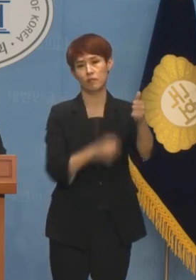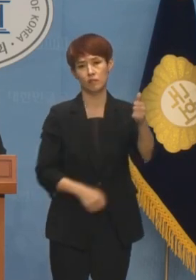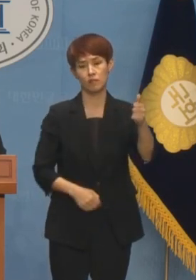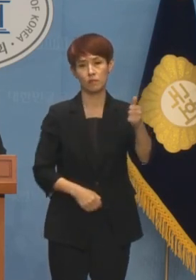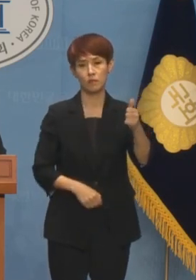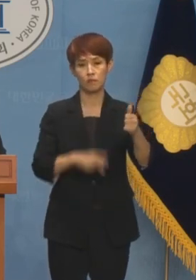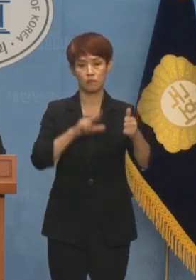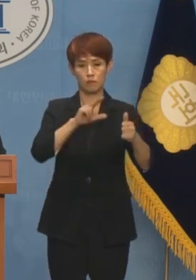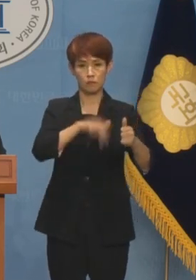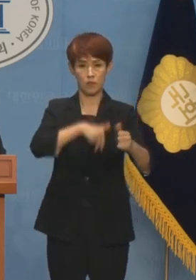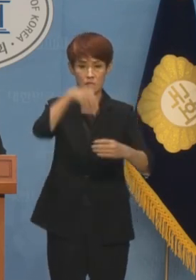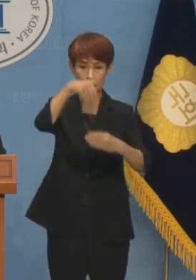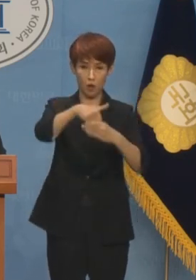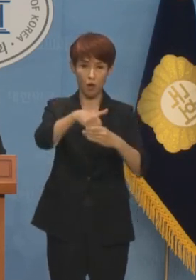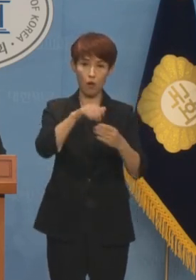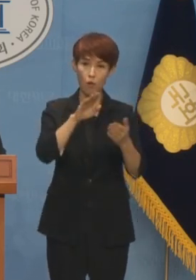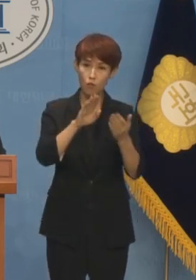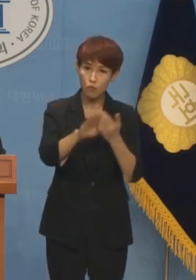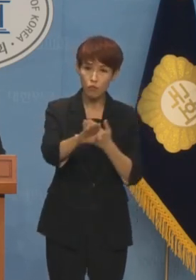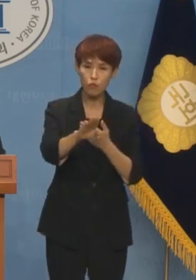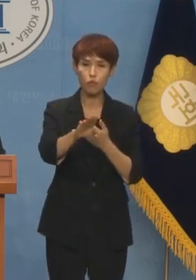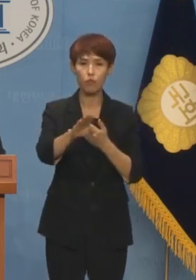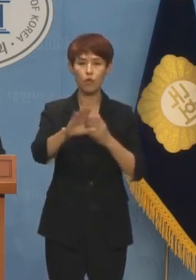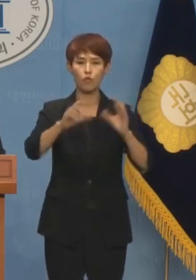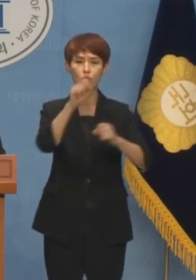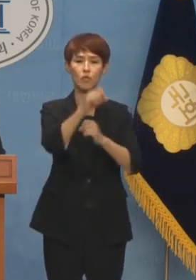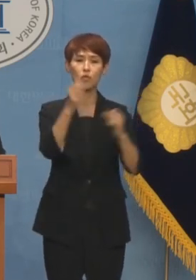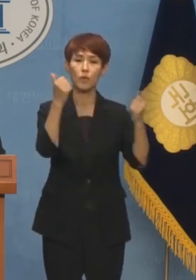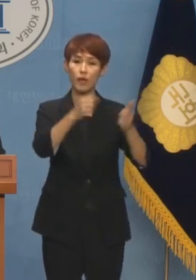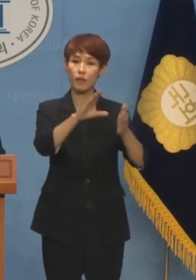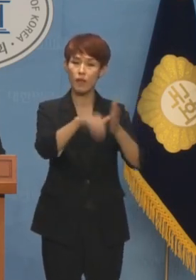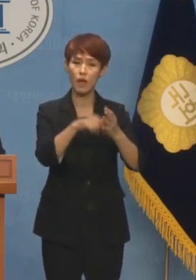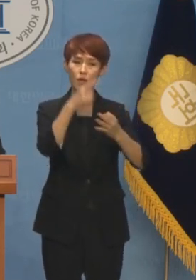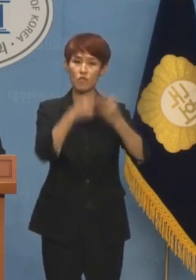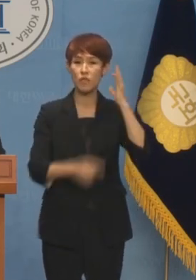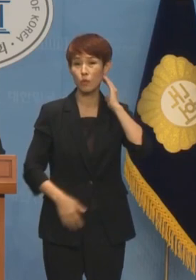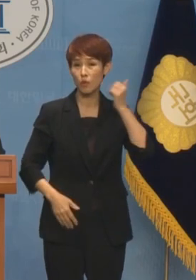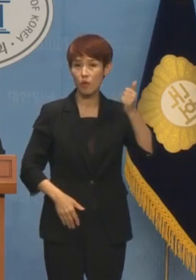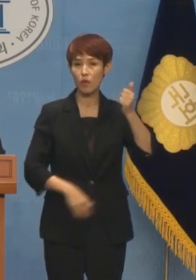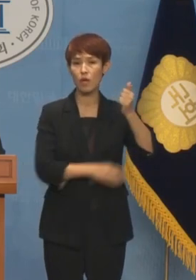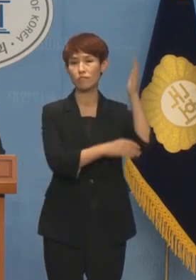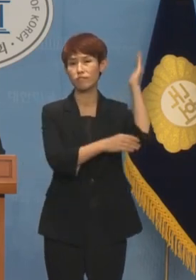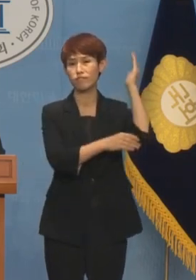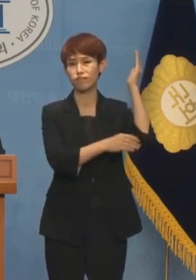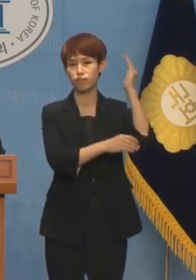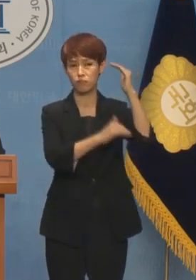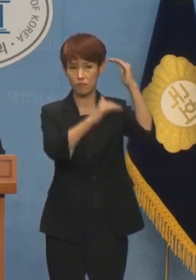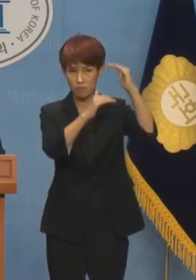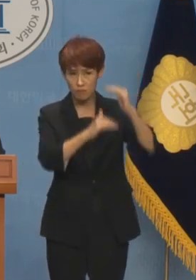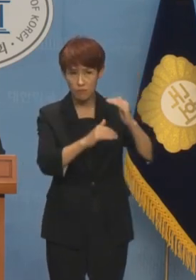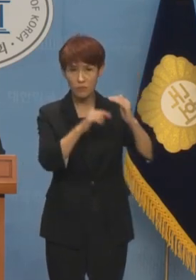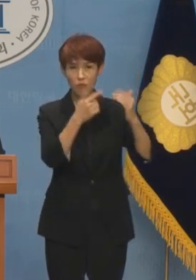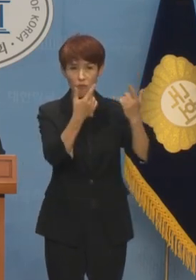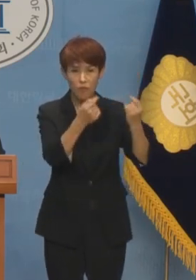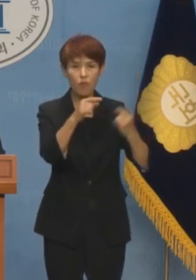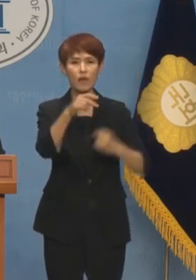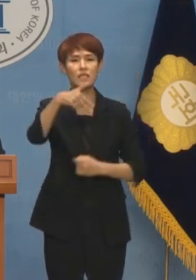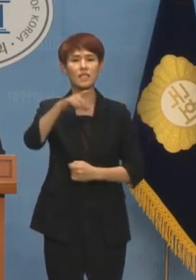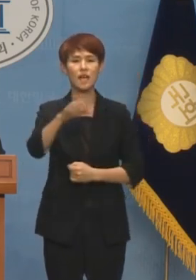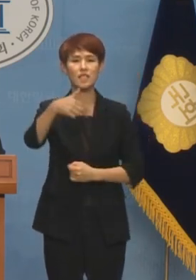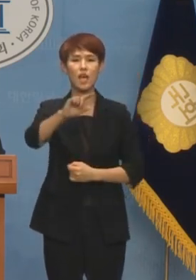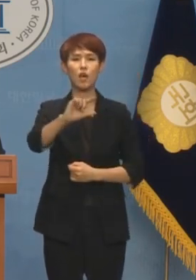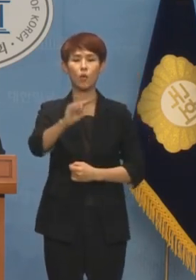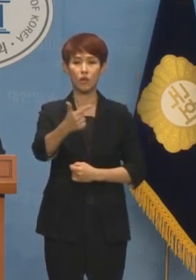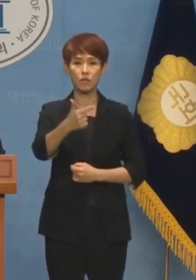총선 이후 국무회의에서 윤석열 대통령이 보였던 무책임의 태도를 장제원 비서실장